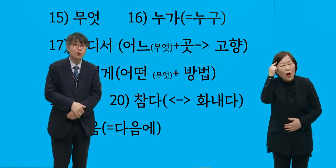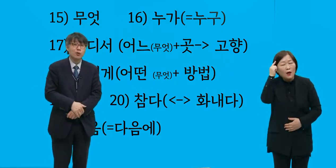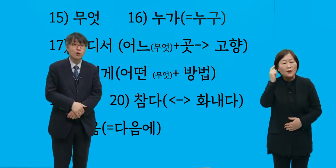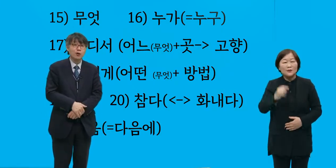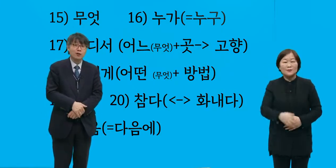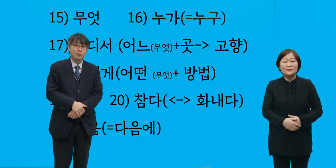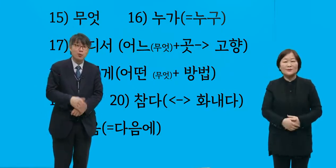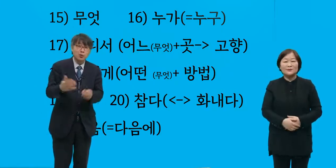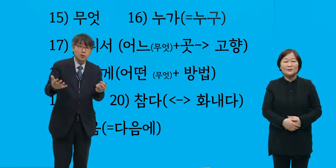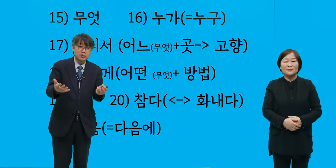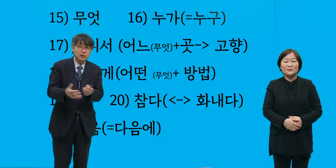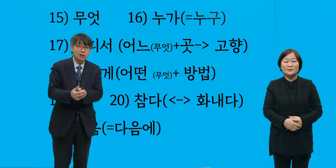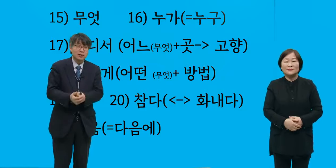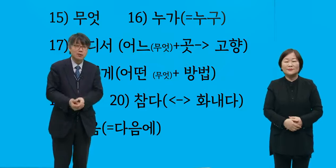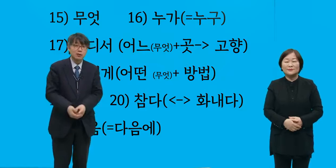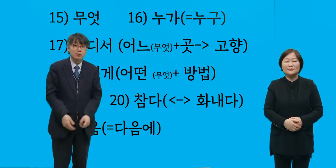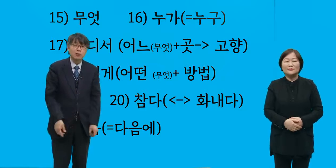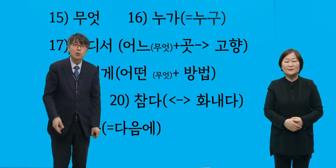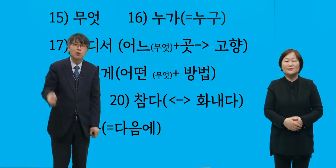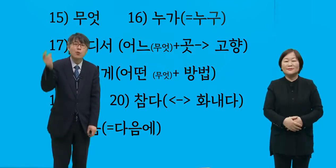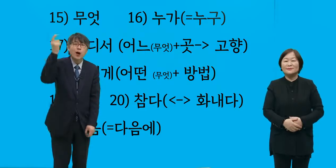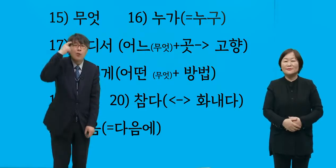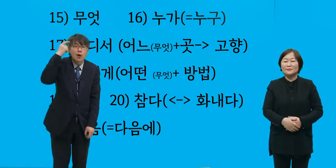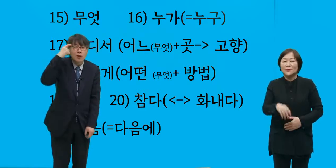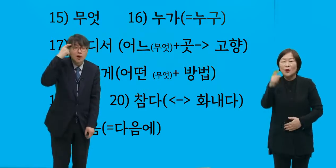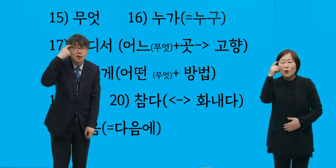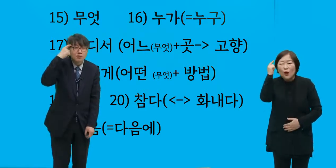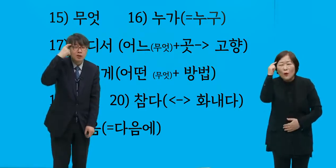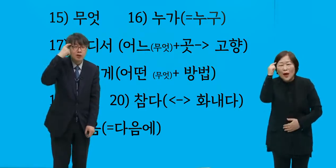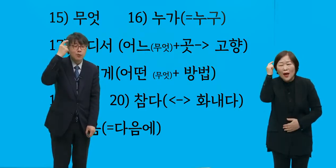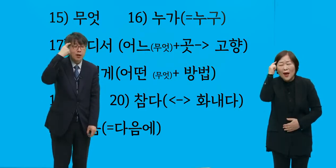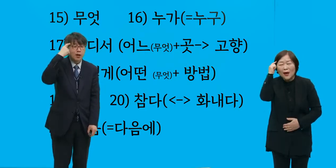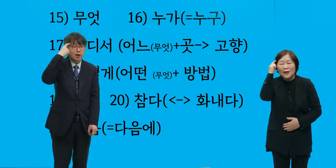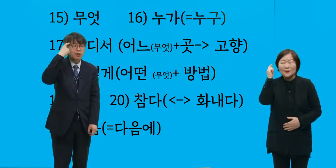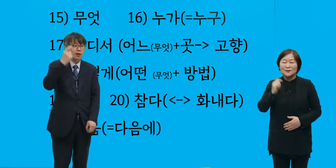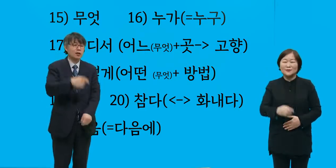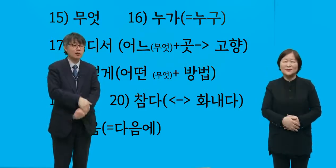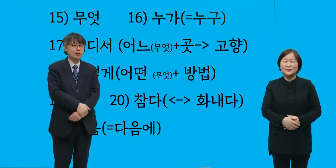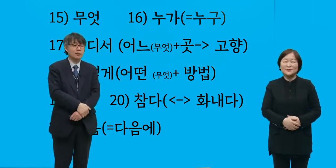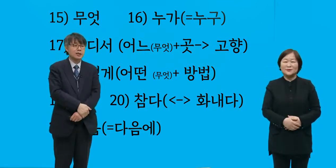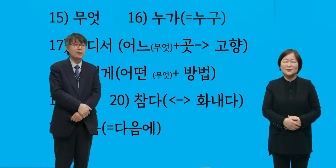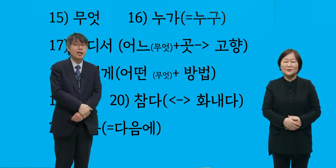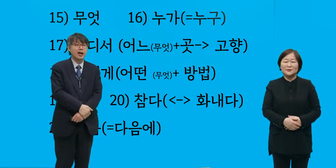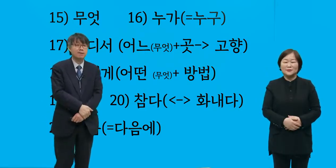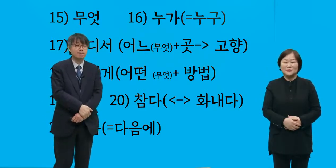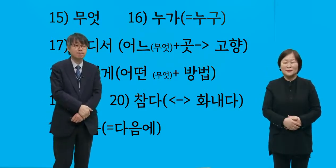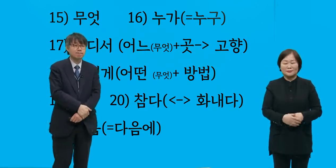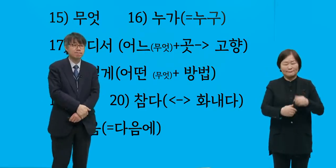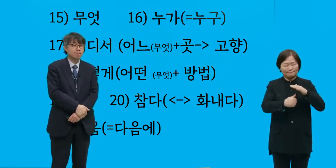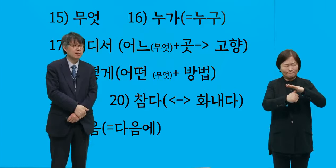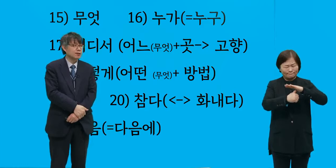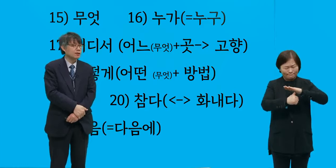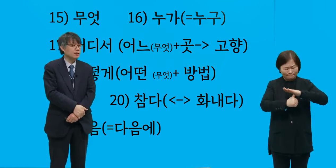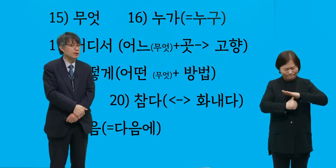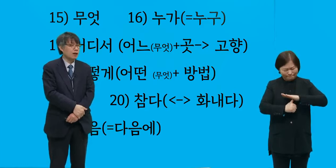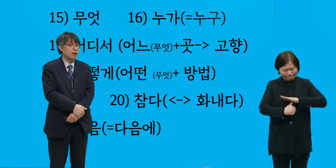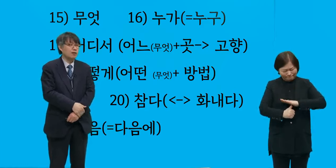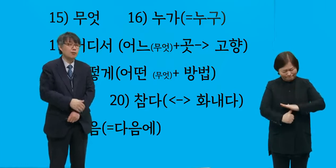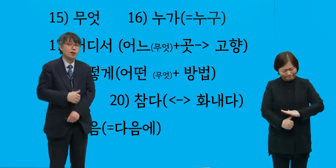우리도 보통 다른 사람들 만들면 도대체 왜 이렇게 묻잖아요. 왜 이렇게. 그 다음에 참다. 자, 이 뭐가